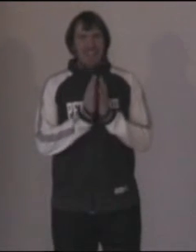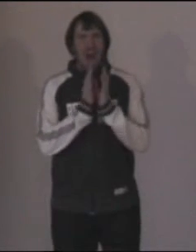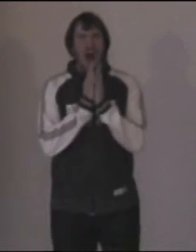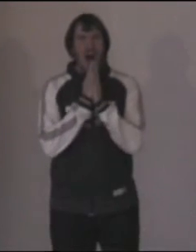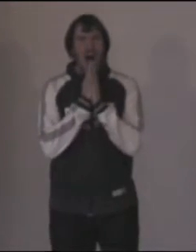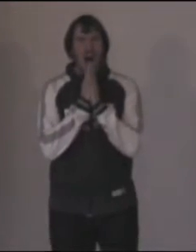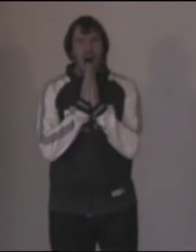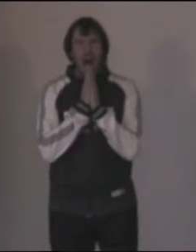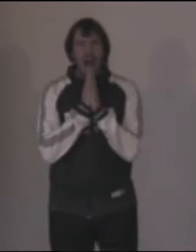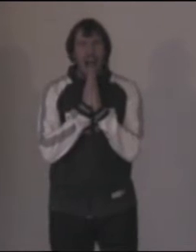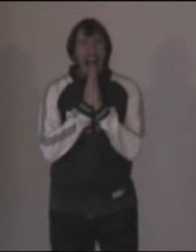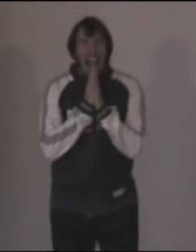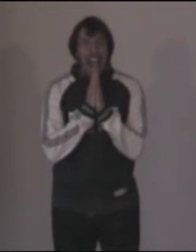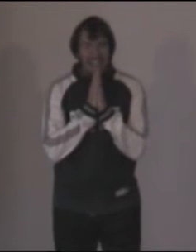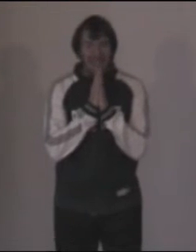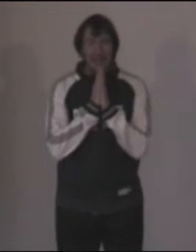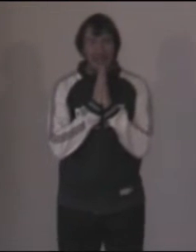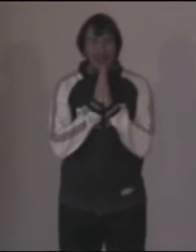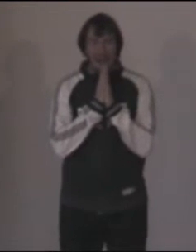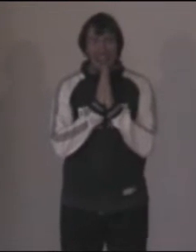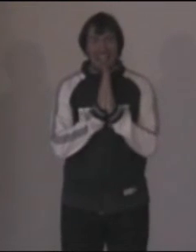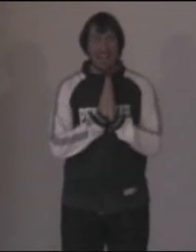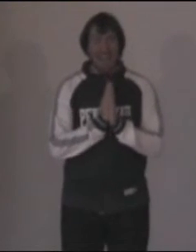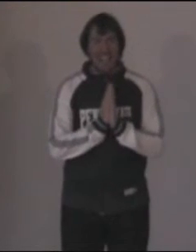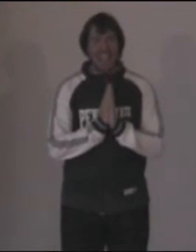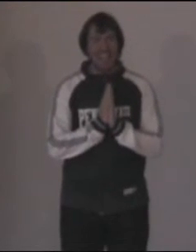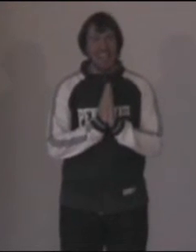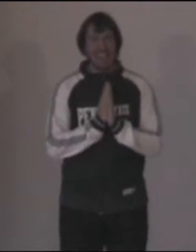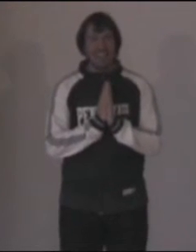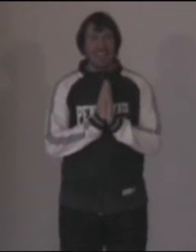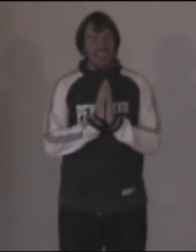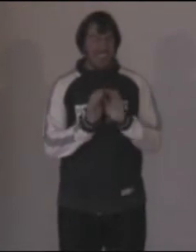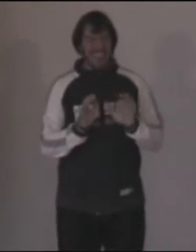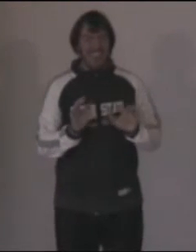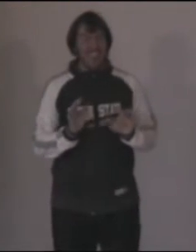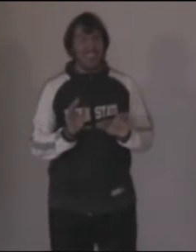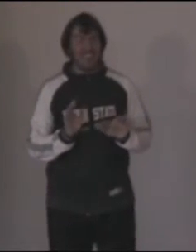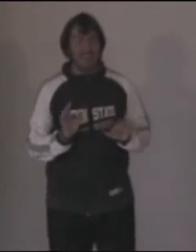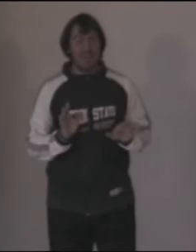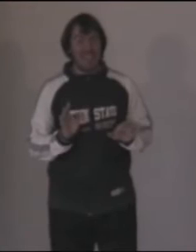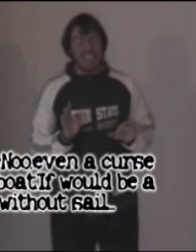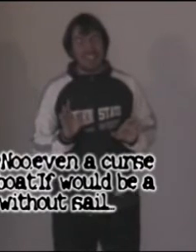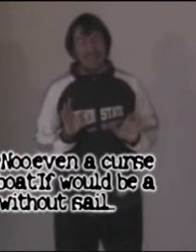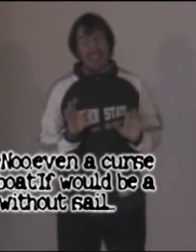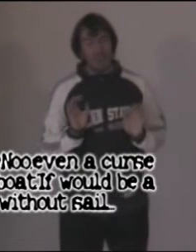No! Anche per una barca a vela! E se c'è una barca senza vela non c'è